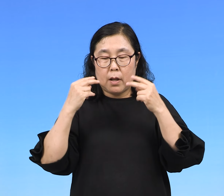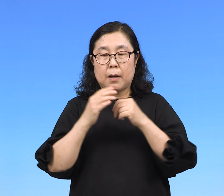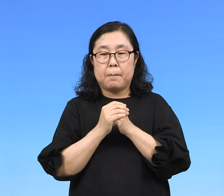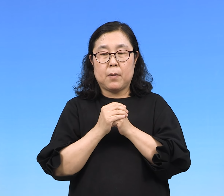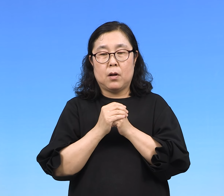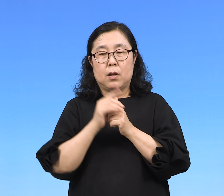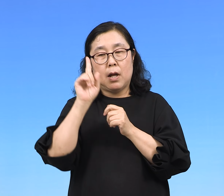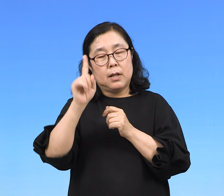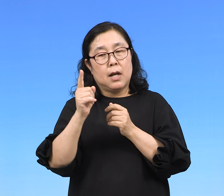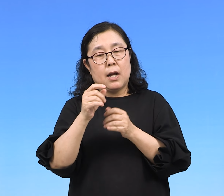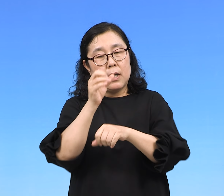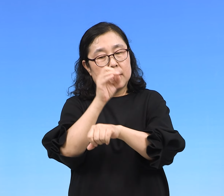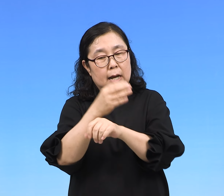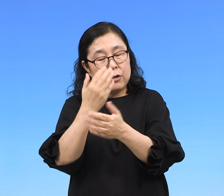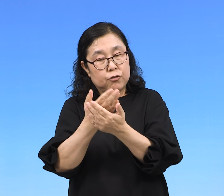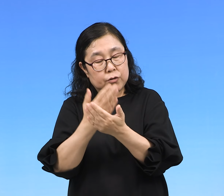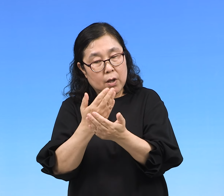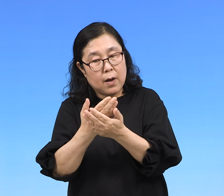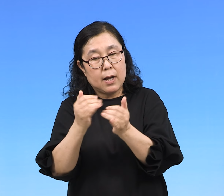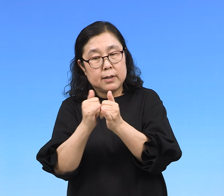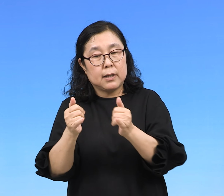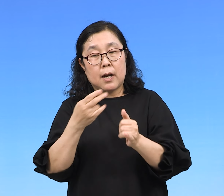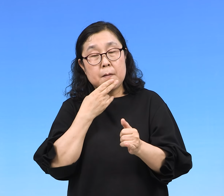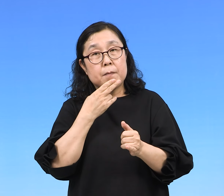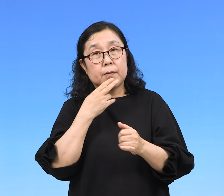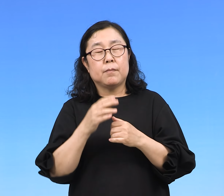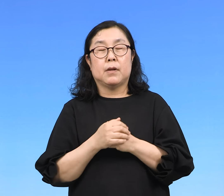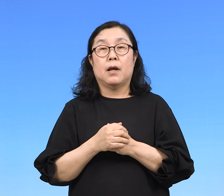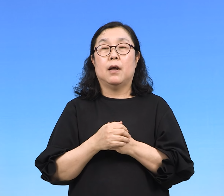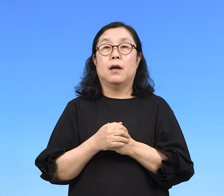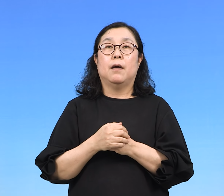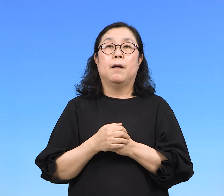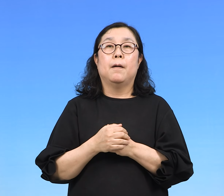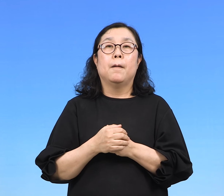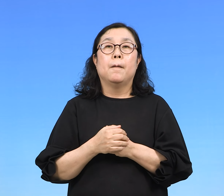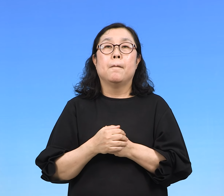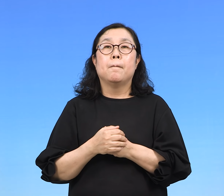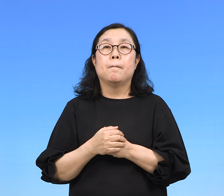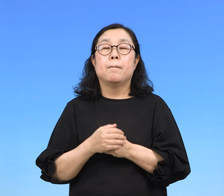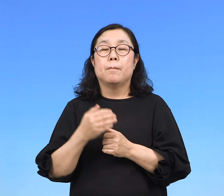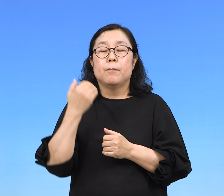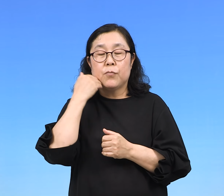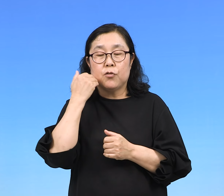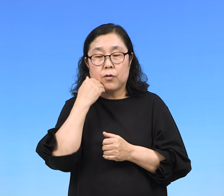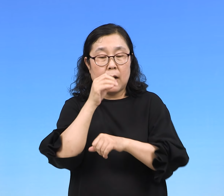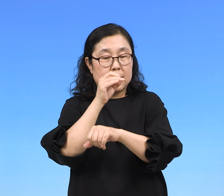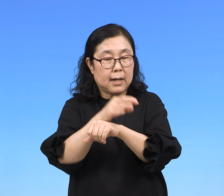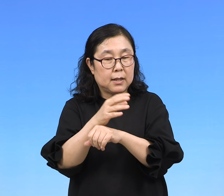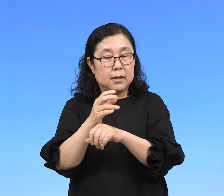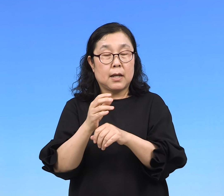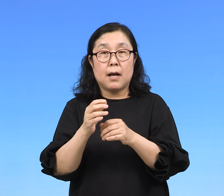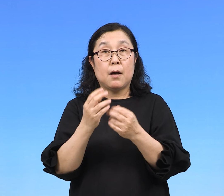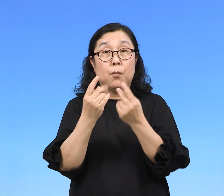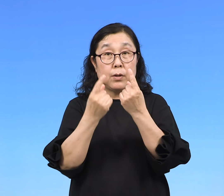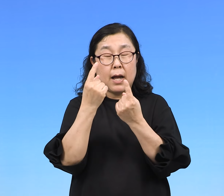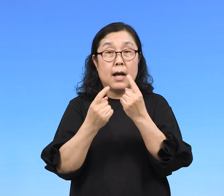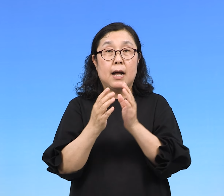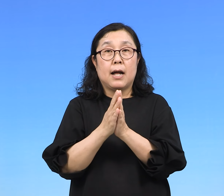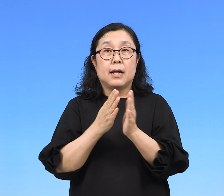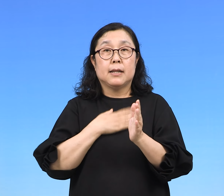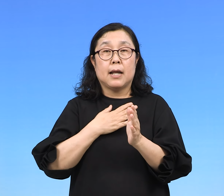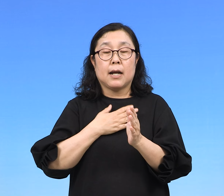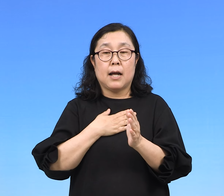은퇴하면 막 엄청 외로울 것 같아. 그럼 네가 사면 되잖아. 그런 얘기가 아니고 누가 사느냐의 문제가